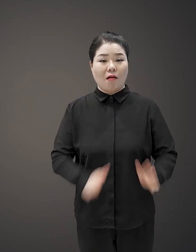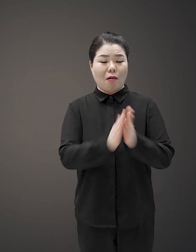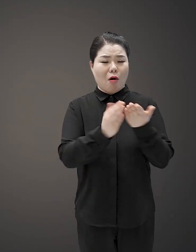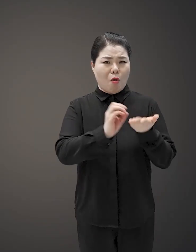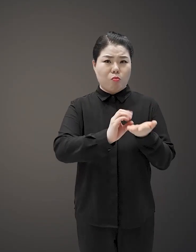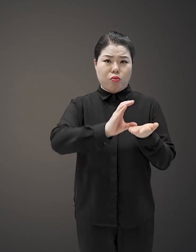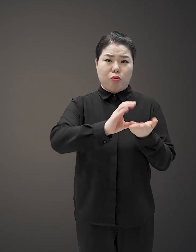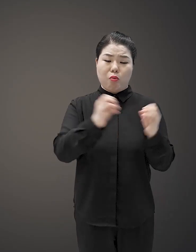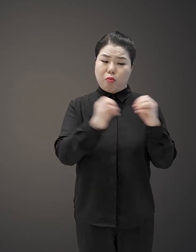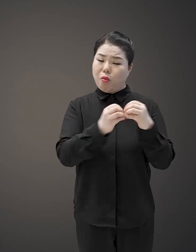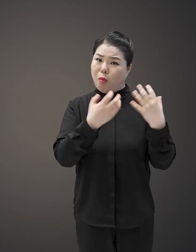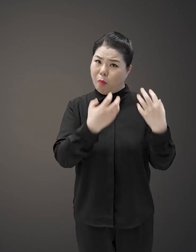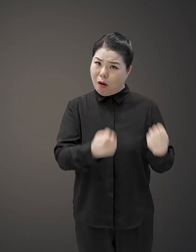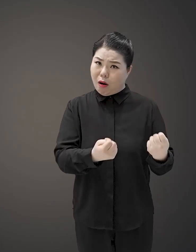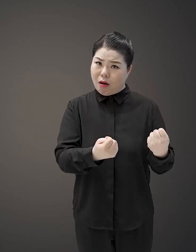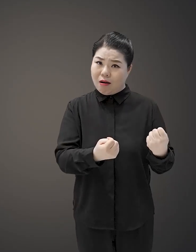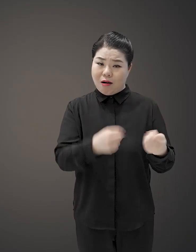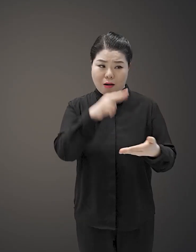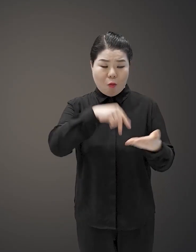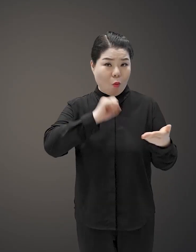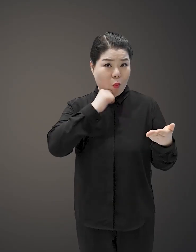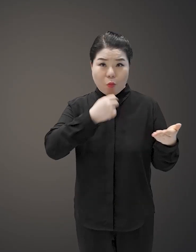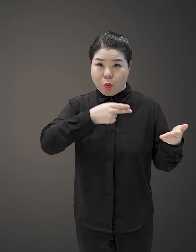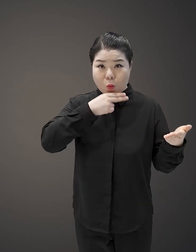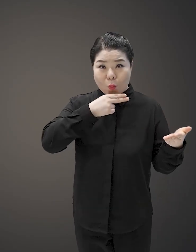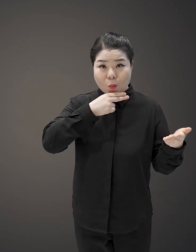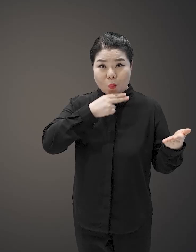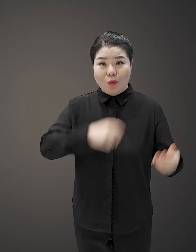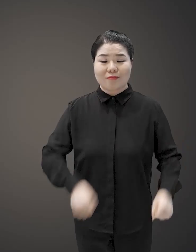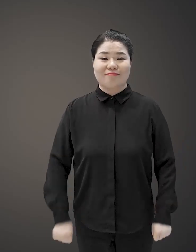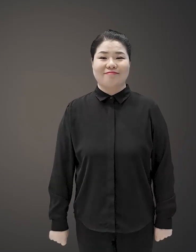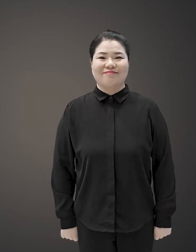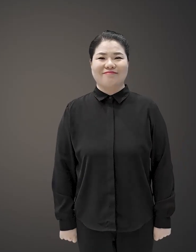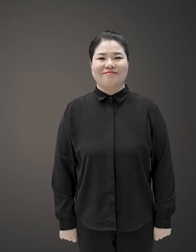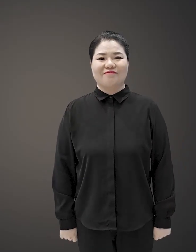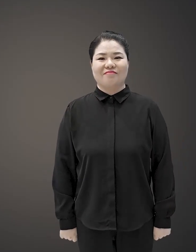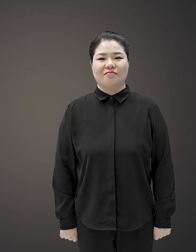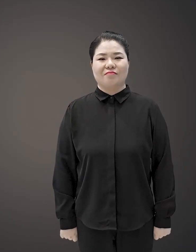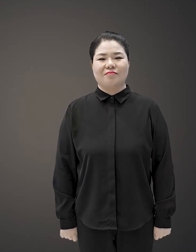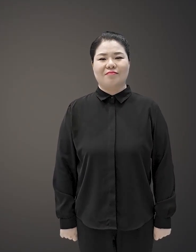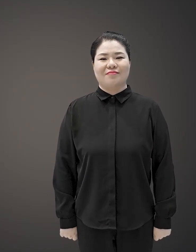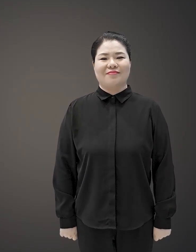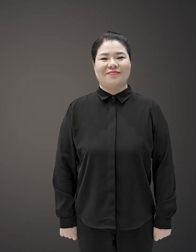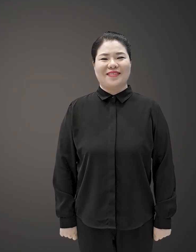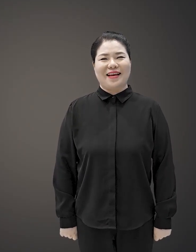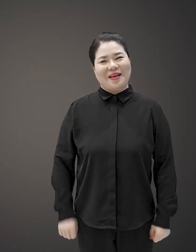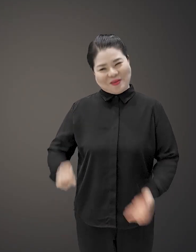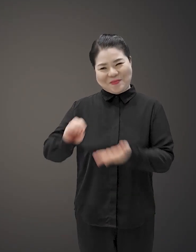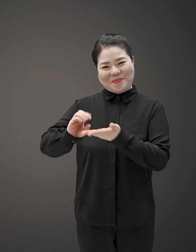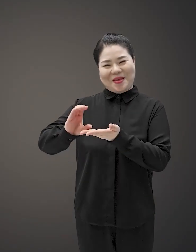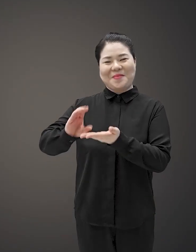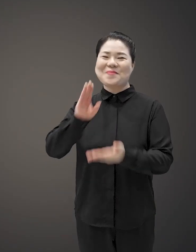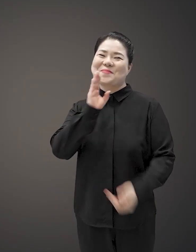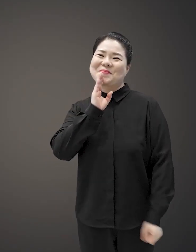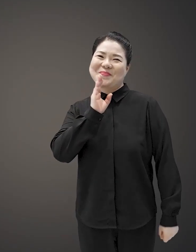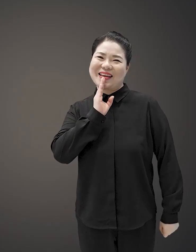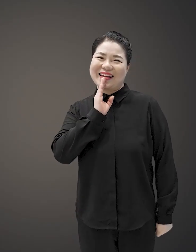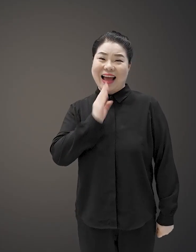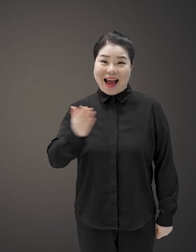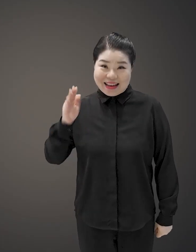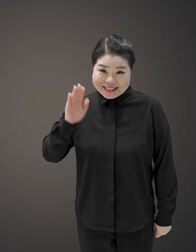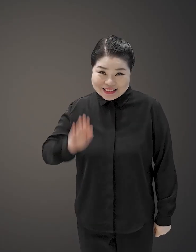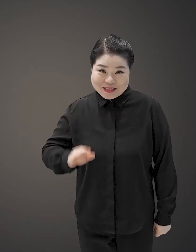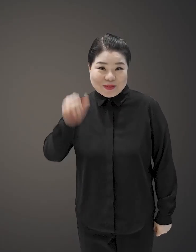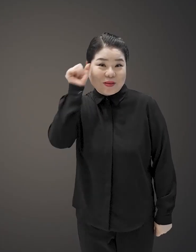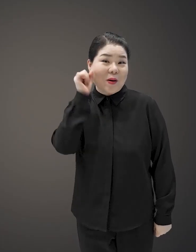3. 책이 두껍고 글도 많은데 읽기에 어려움은 없었나요? 책이 생각보다 많긴 했지만